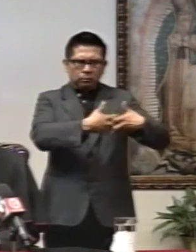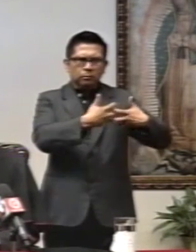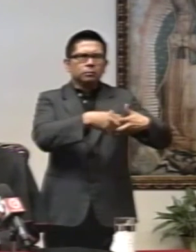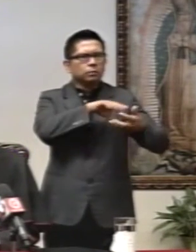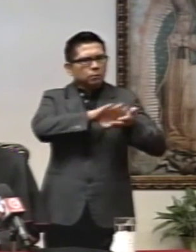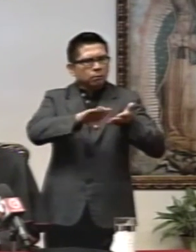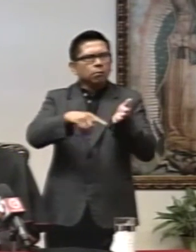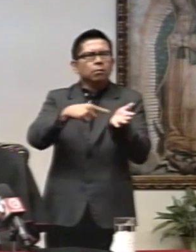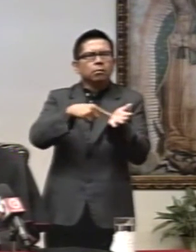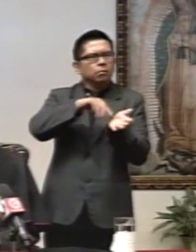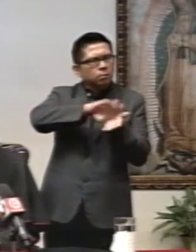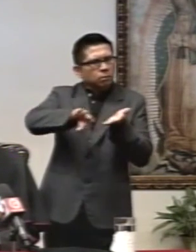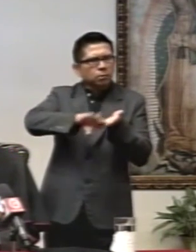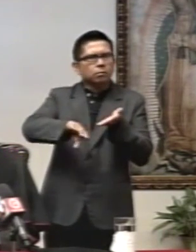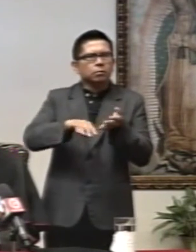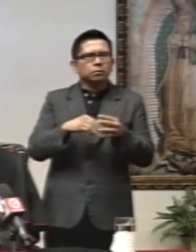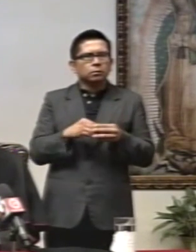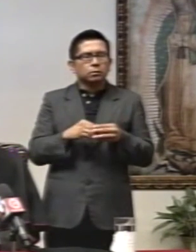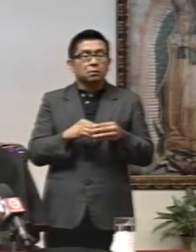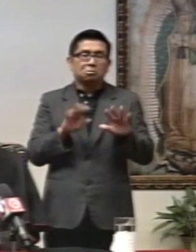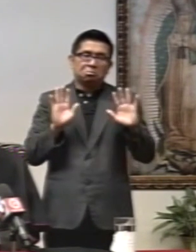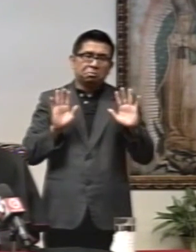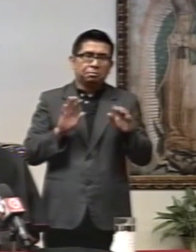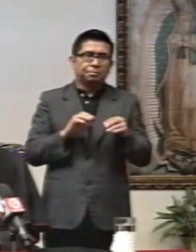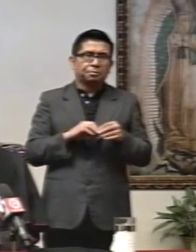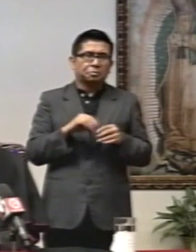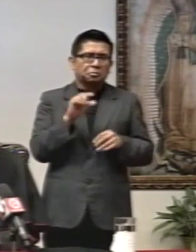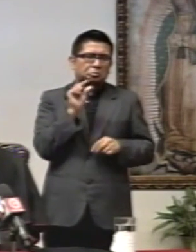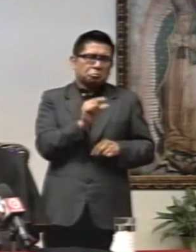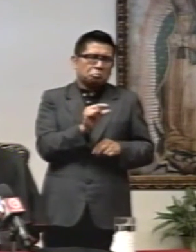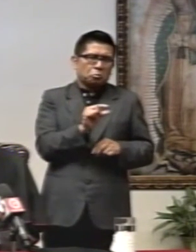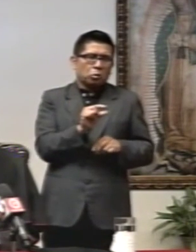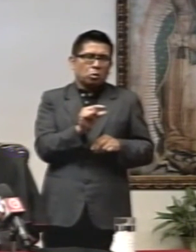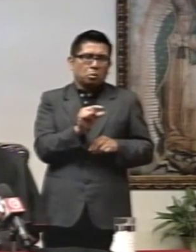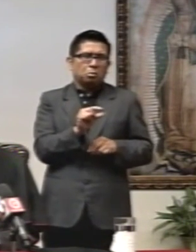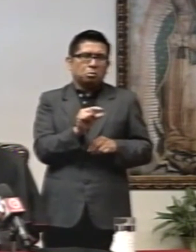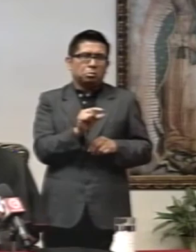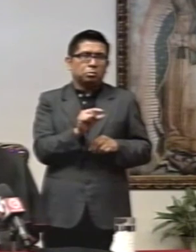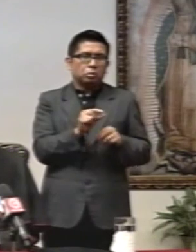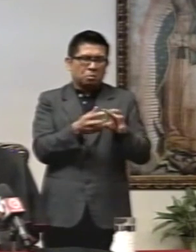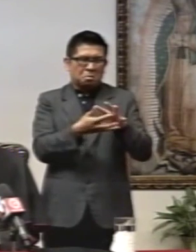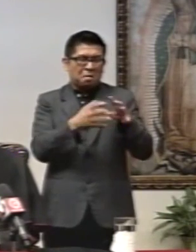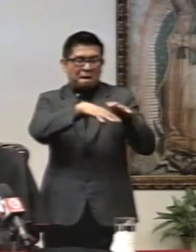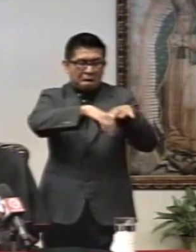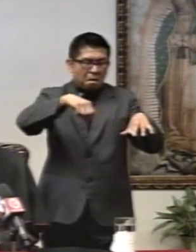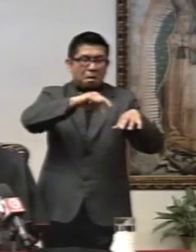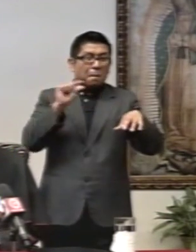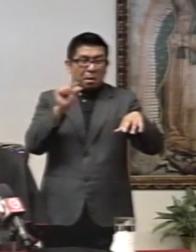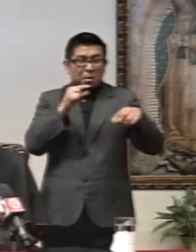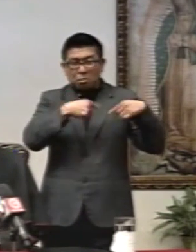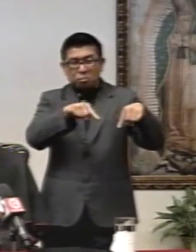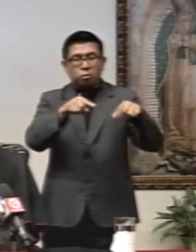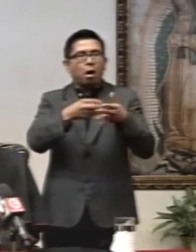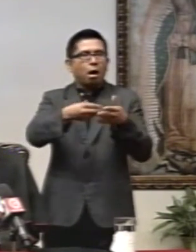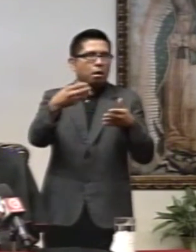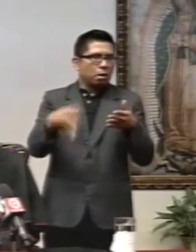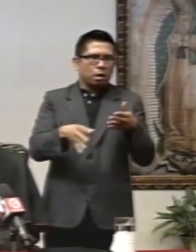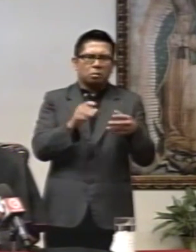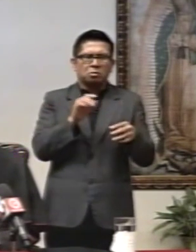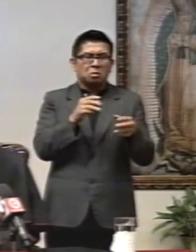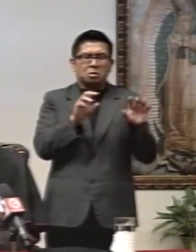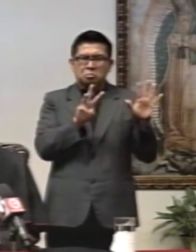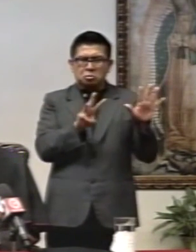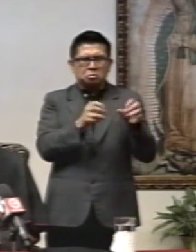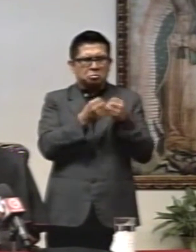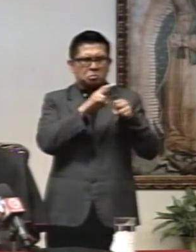que deben pagar. Sin duda es una cosa poca comparado con todo el daño que se ha hecho y se